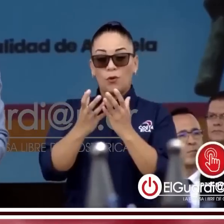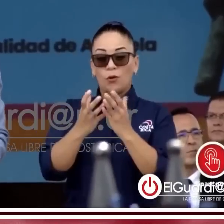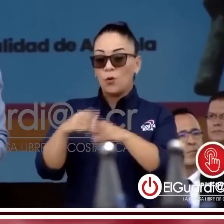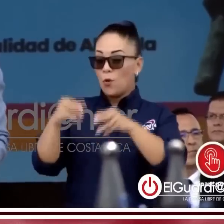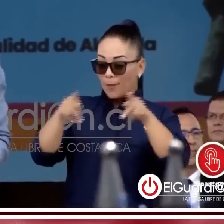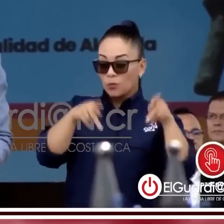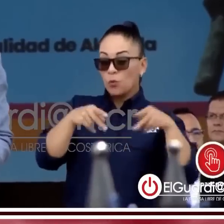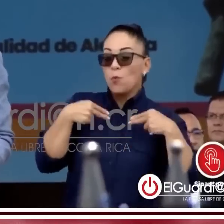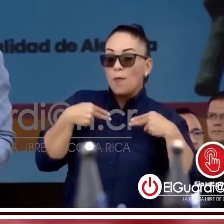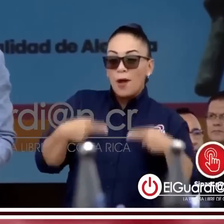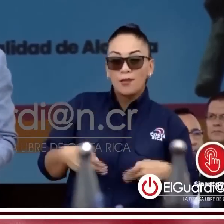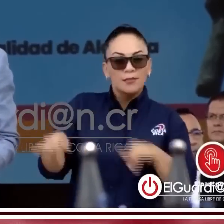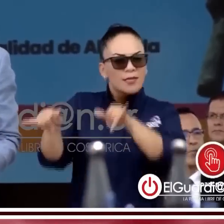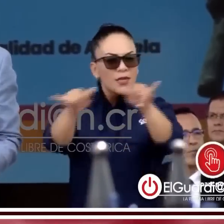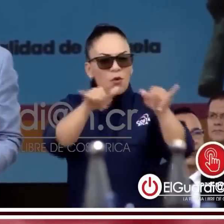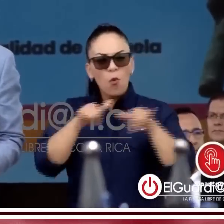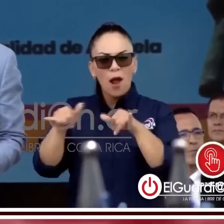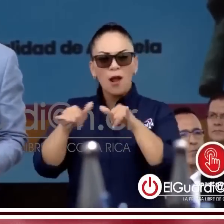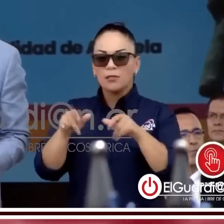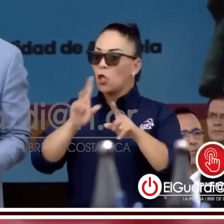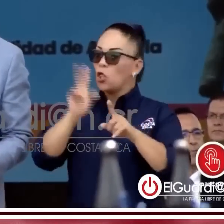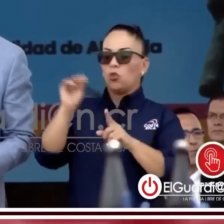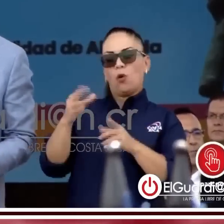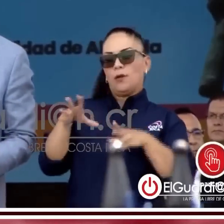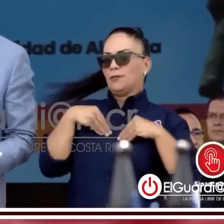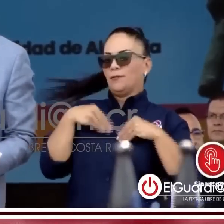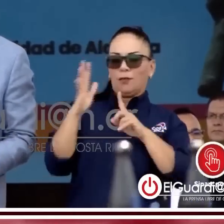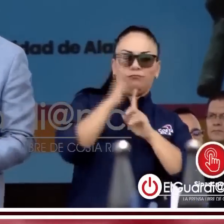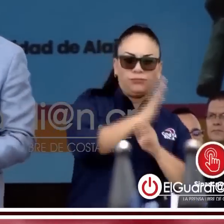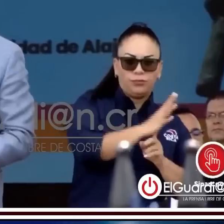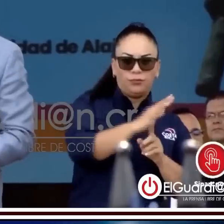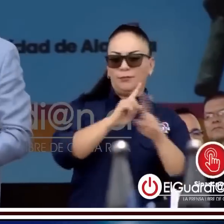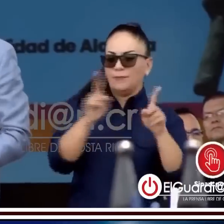seres humanos somos iguales. ¿Saben?